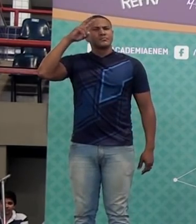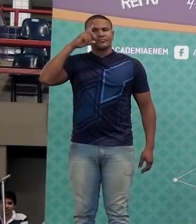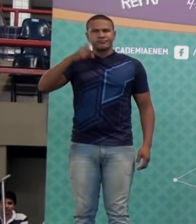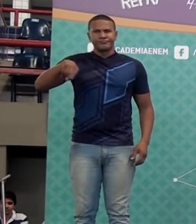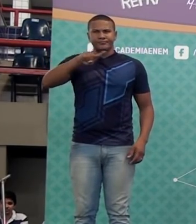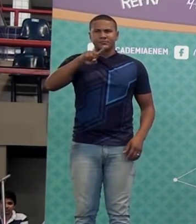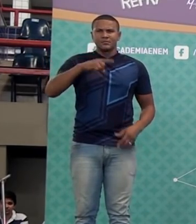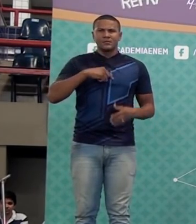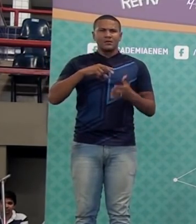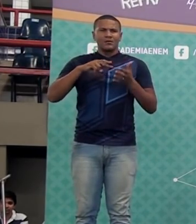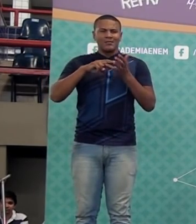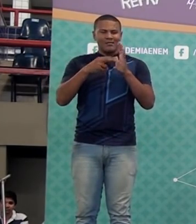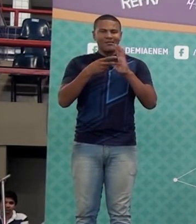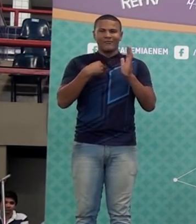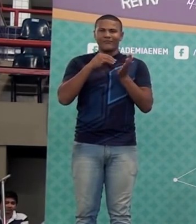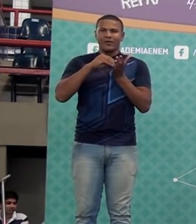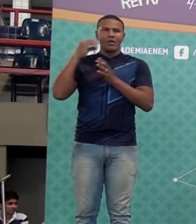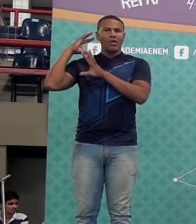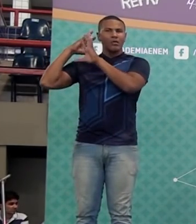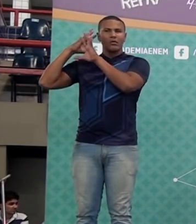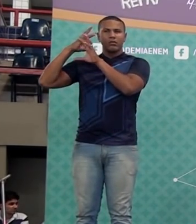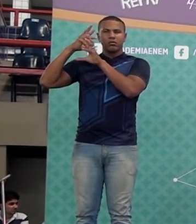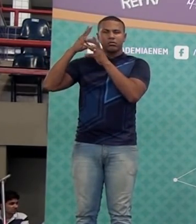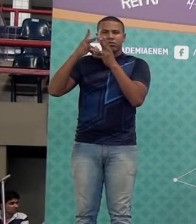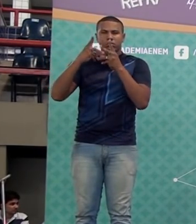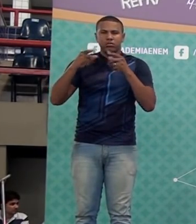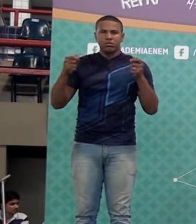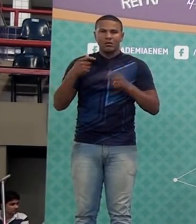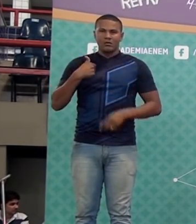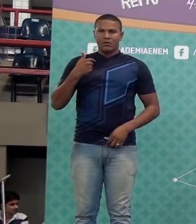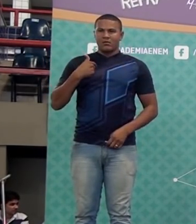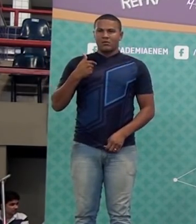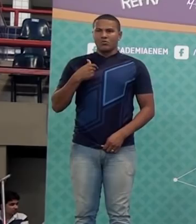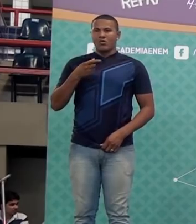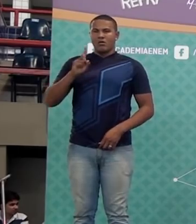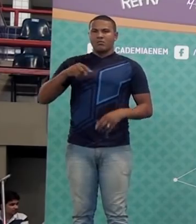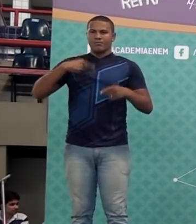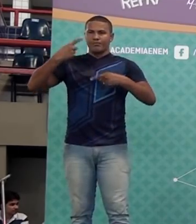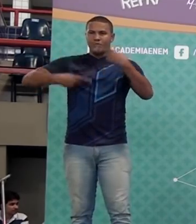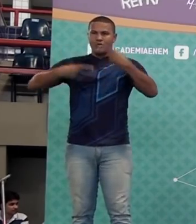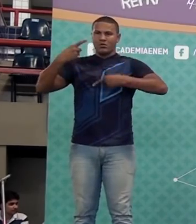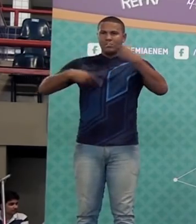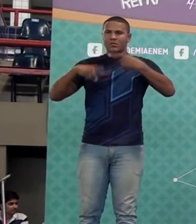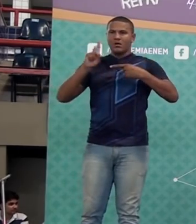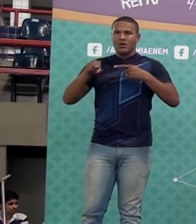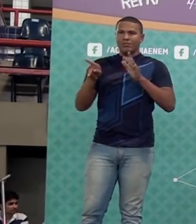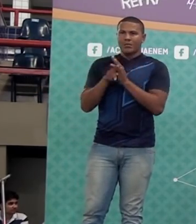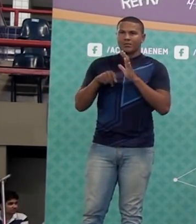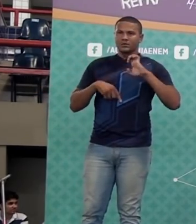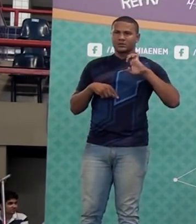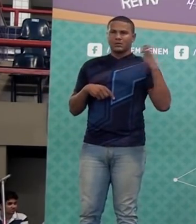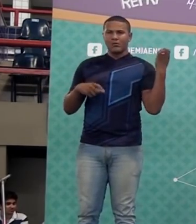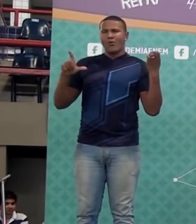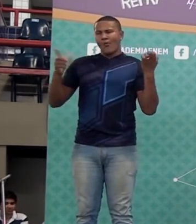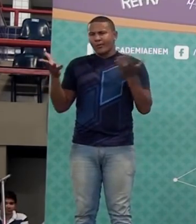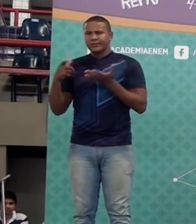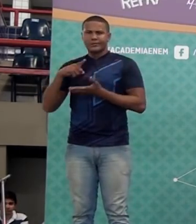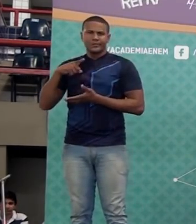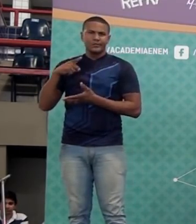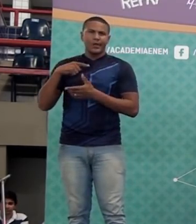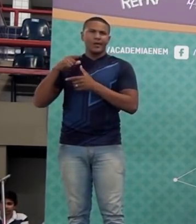mais significado. Eu sou um homem politicamente de esquerda. Hoje há um campo conservador,